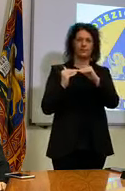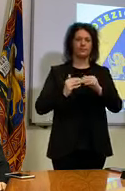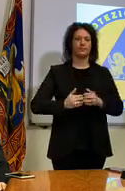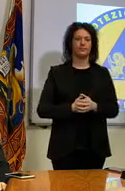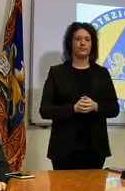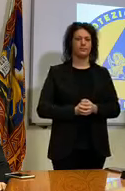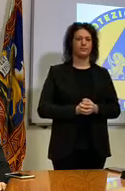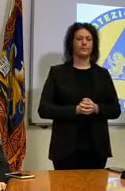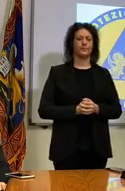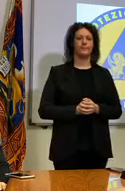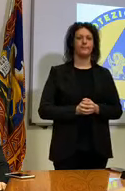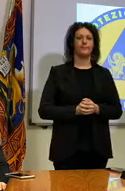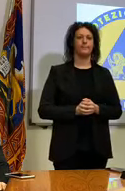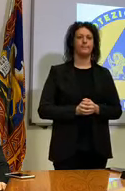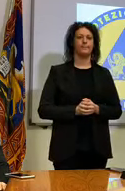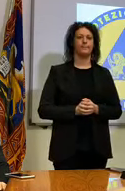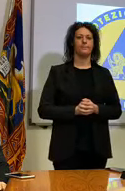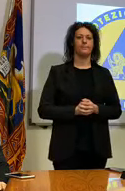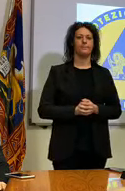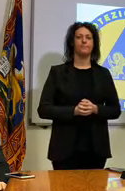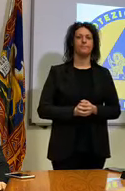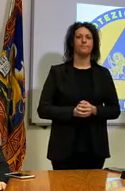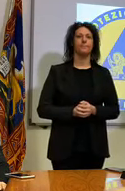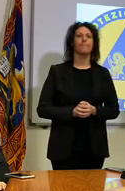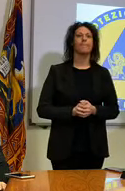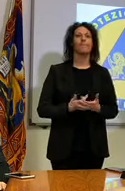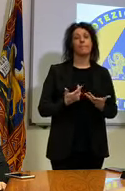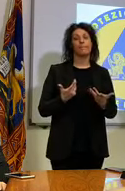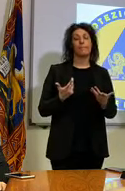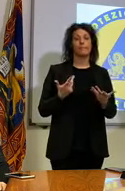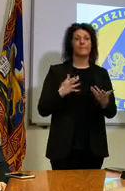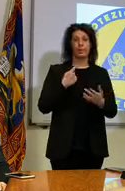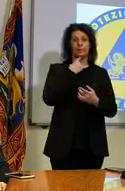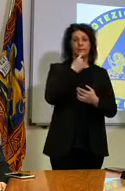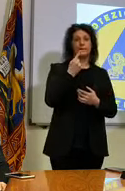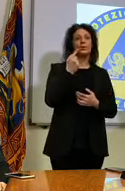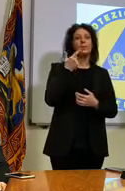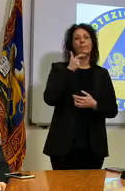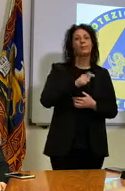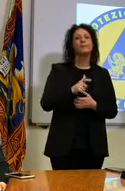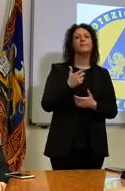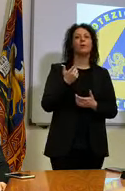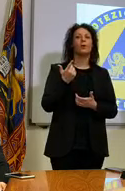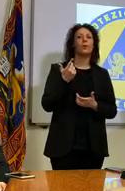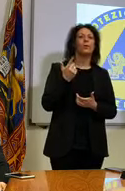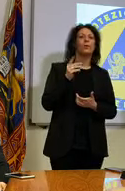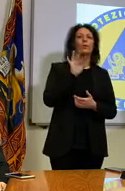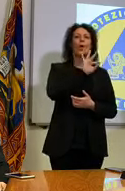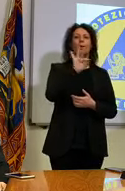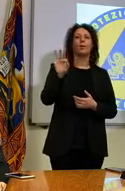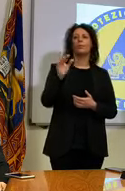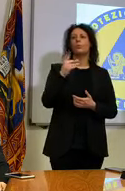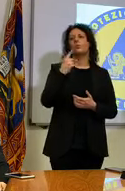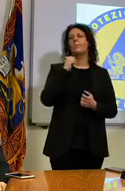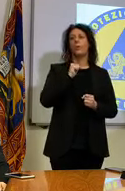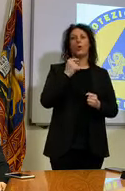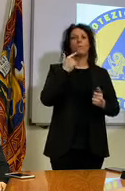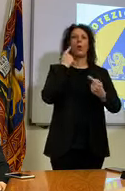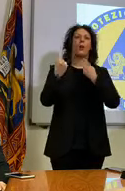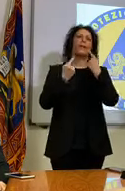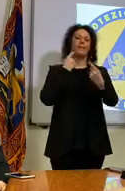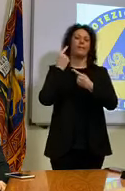dico, abbiamo voluto sottolinearlo al Presidente, anche alla luce, come diceva lui, di qualche cosa che si legge in giro, qualcuno che